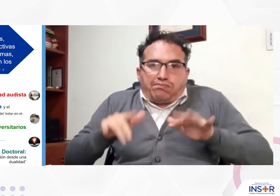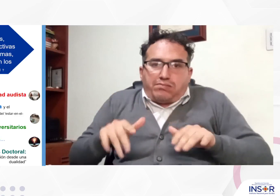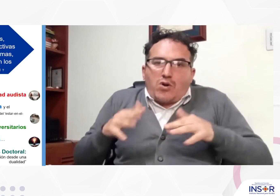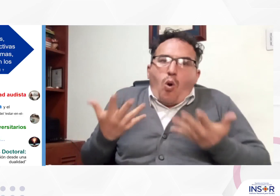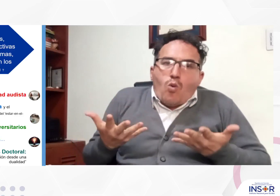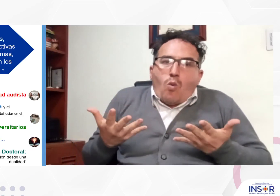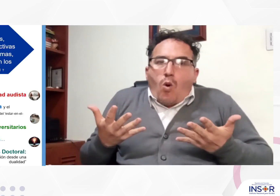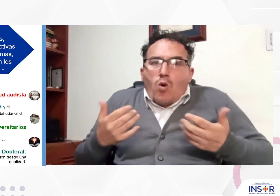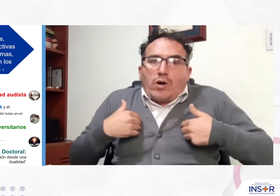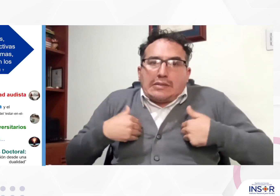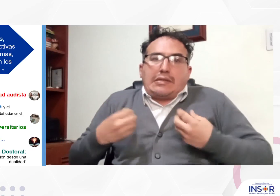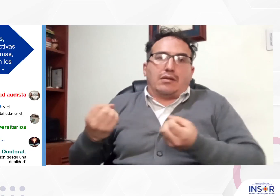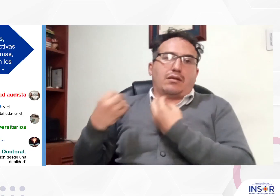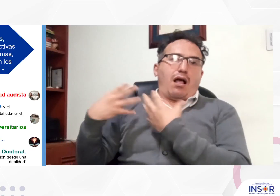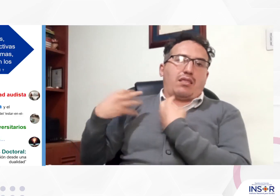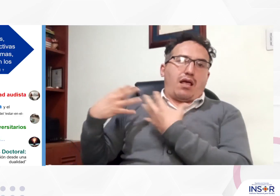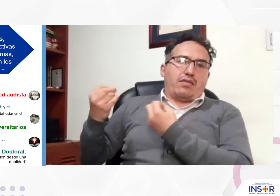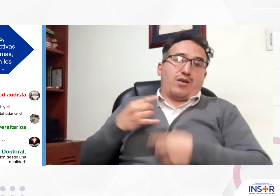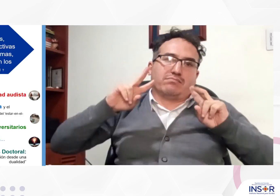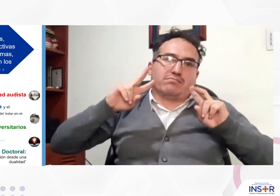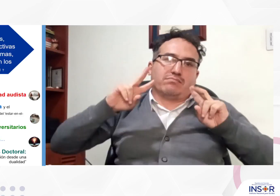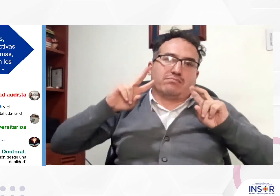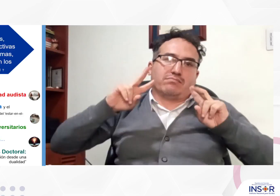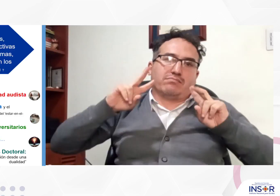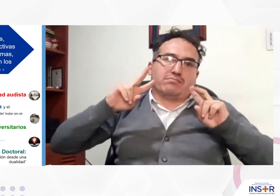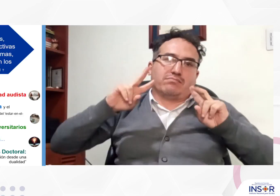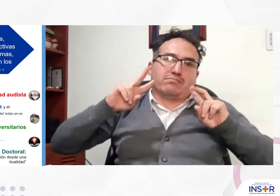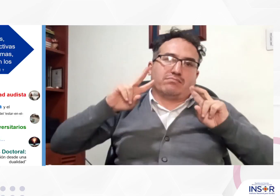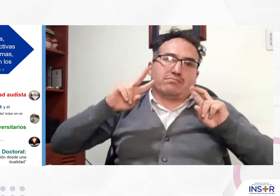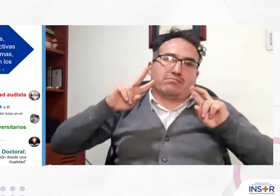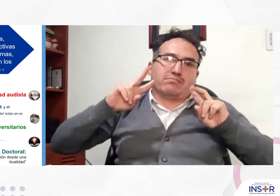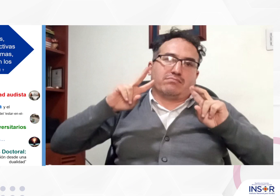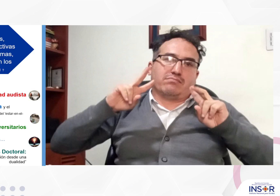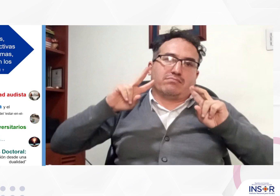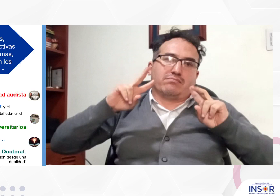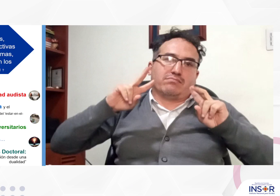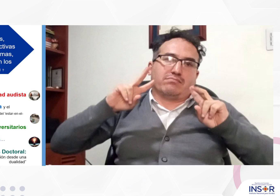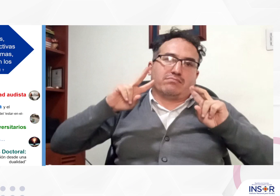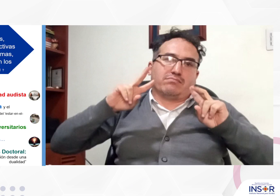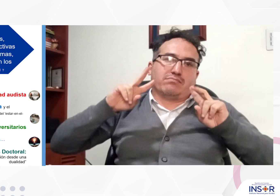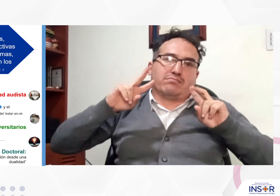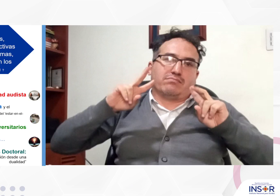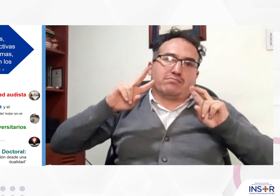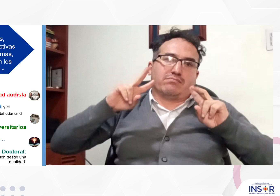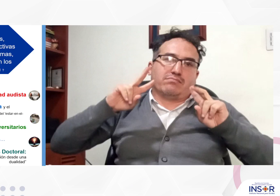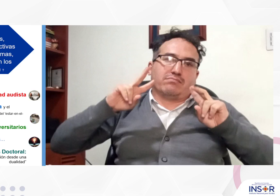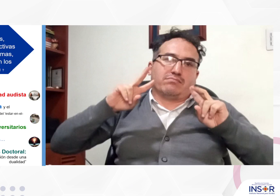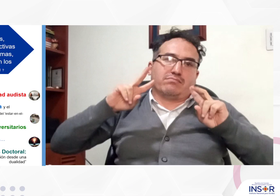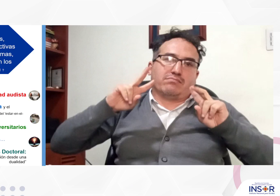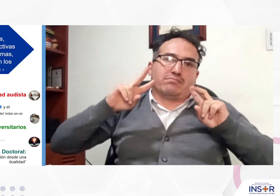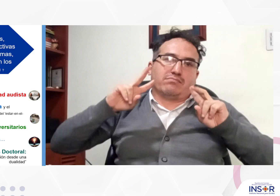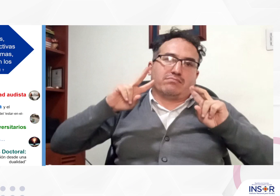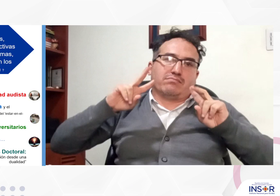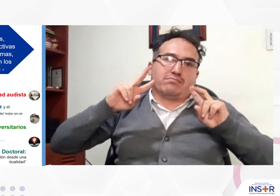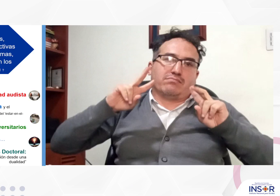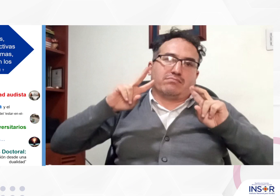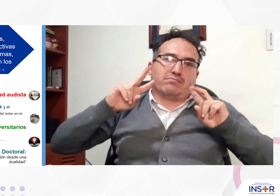pues me hizo que yo empezara a generar la escritura también del proyecto y eso fue gracias a la universidad.